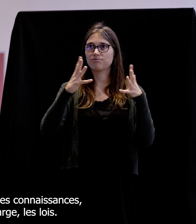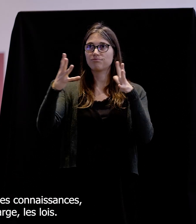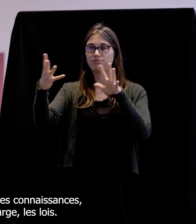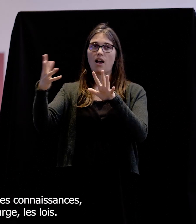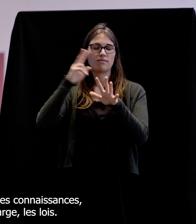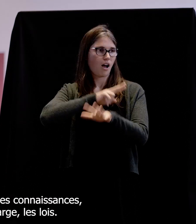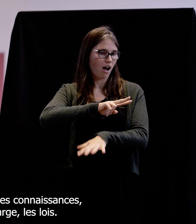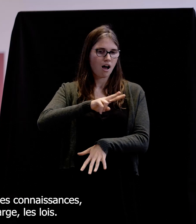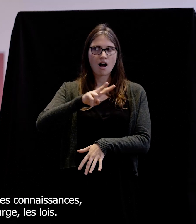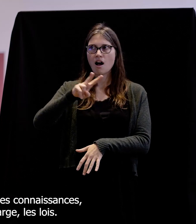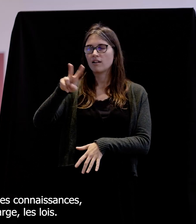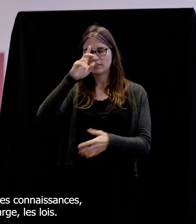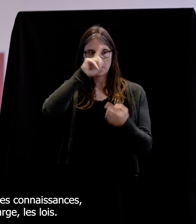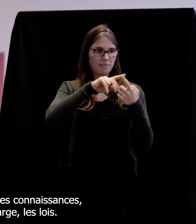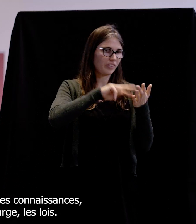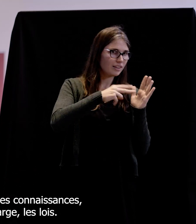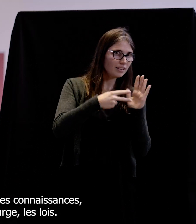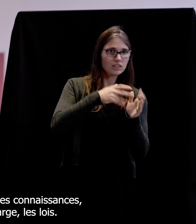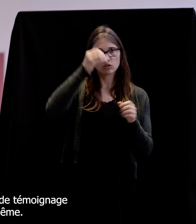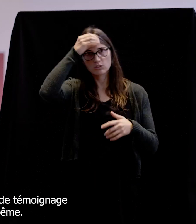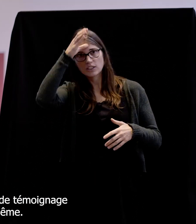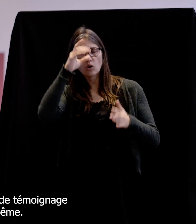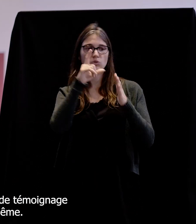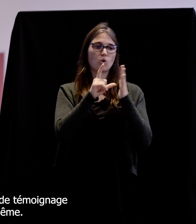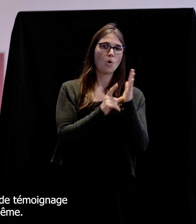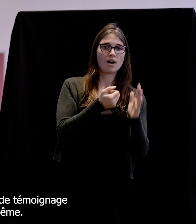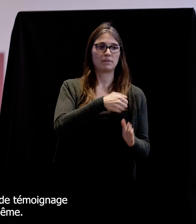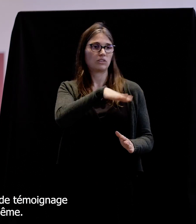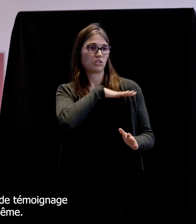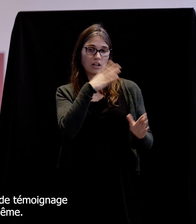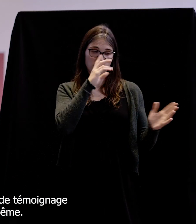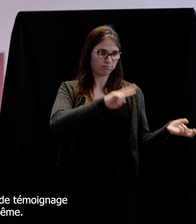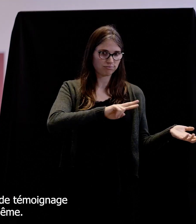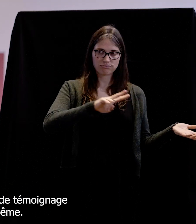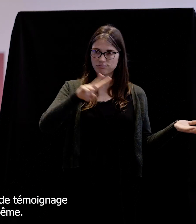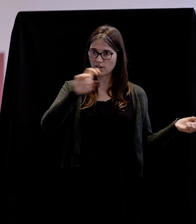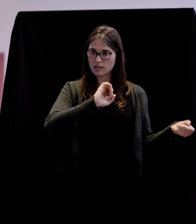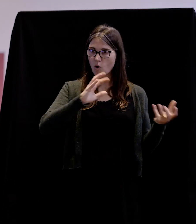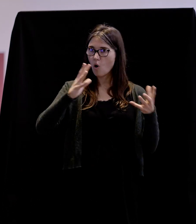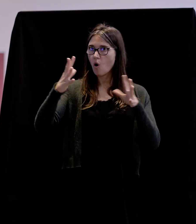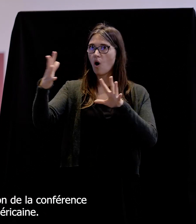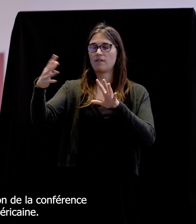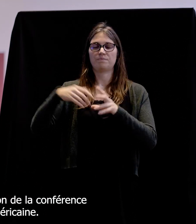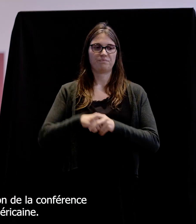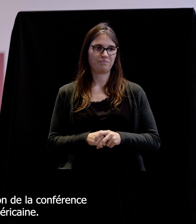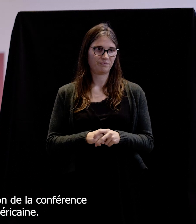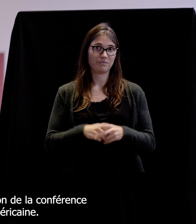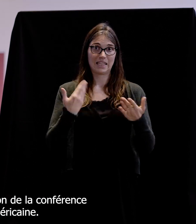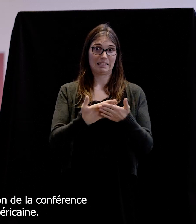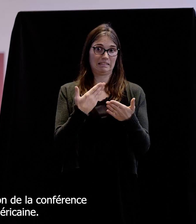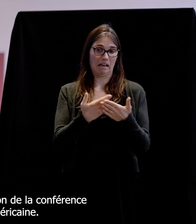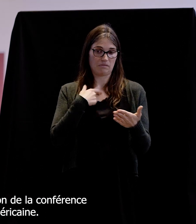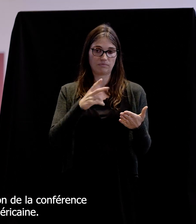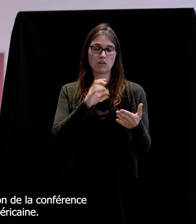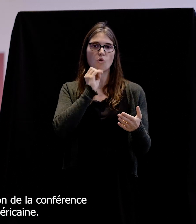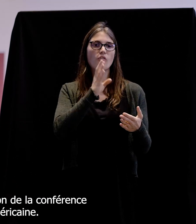les connaissances, les prises en charge, les lois. Et voilà, c'est une sorte de témoignage quand même. Donc ça, c'est ma vision de